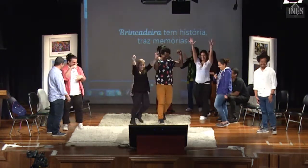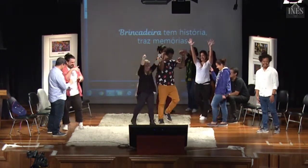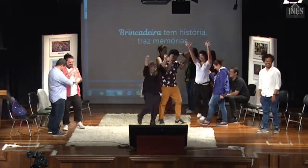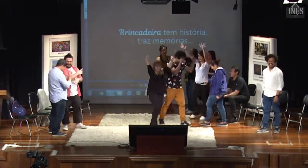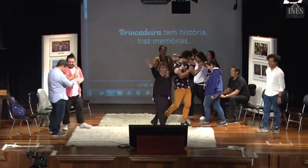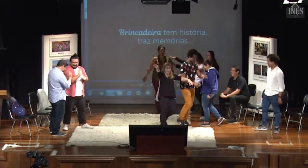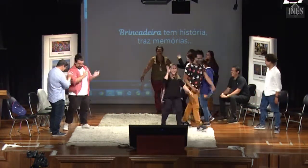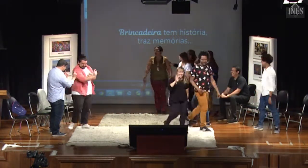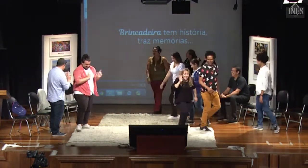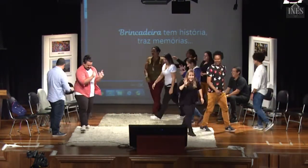Perdi o pensamento, foi mal.